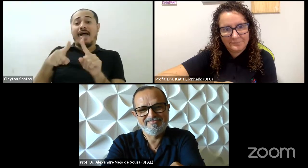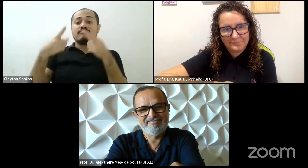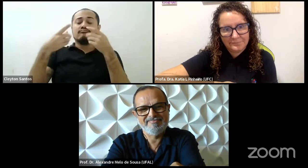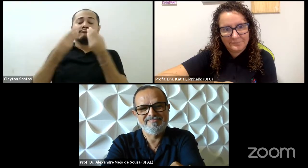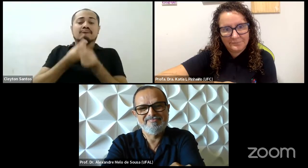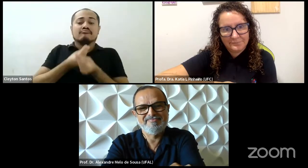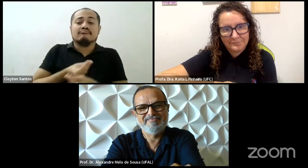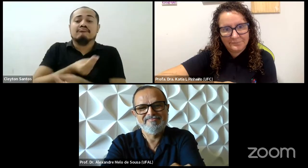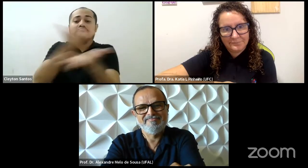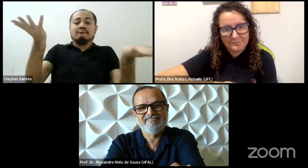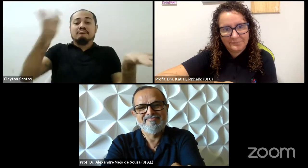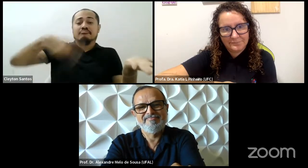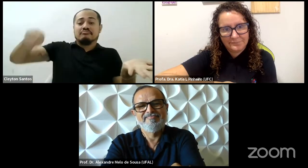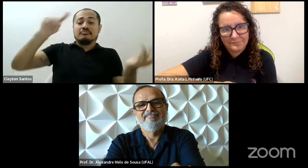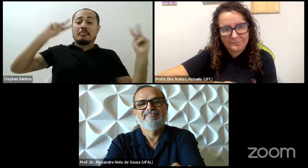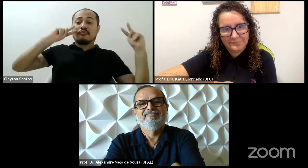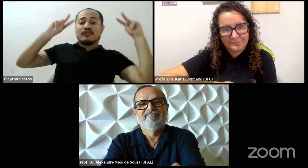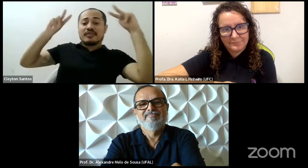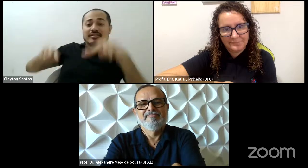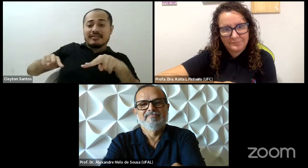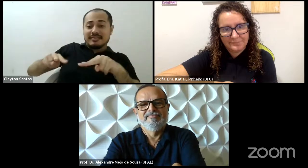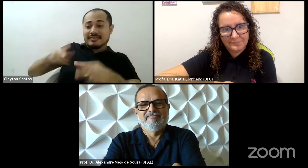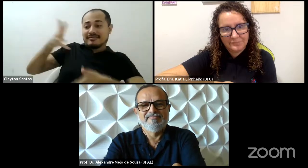Eu acho que a minha dissertação